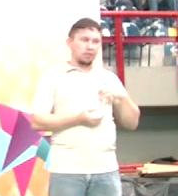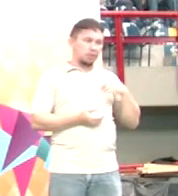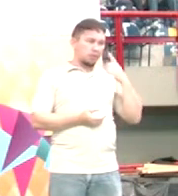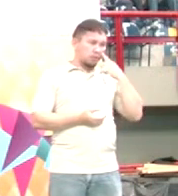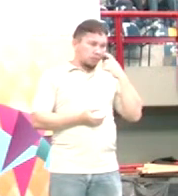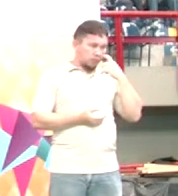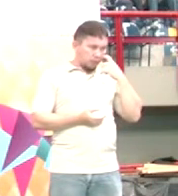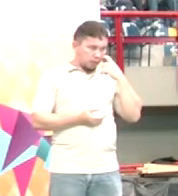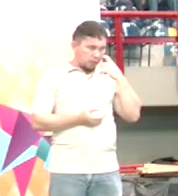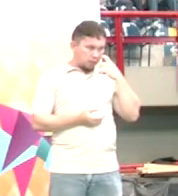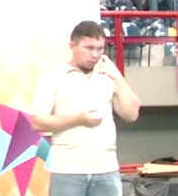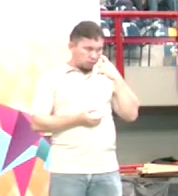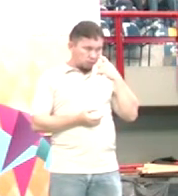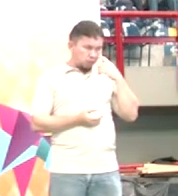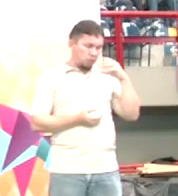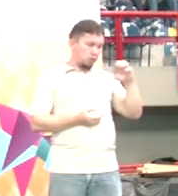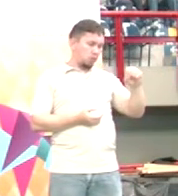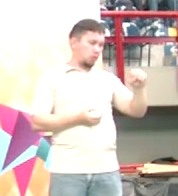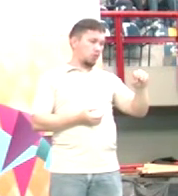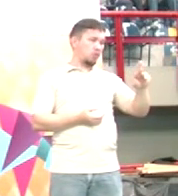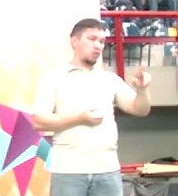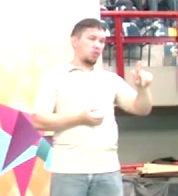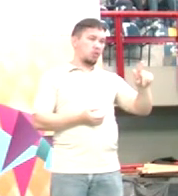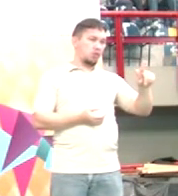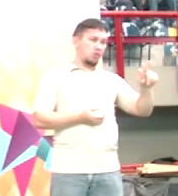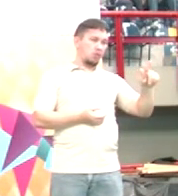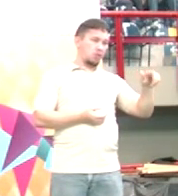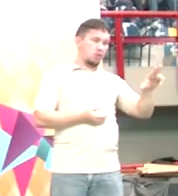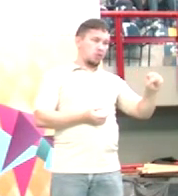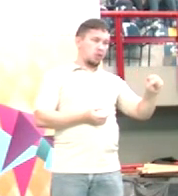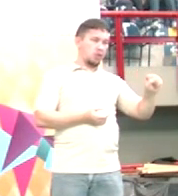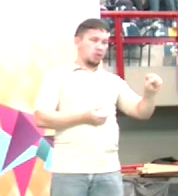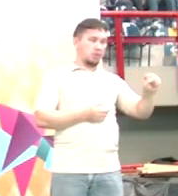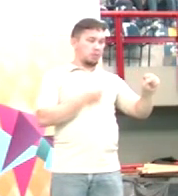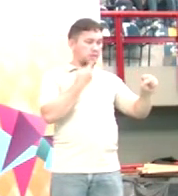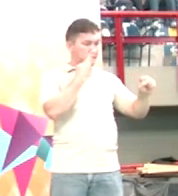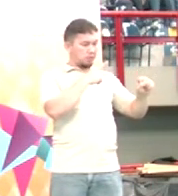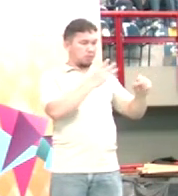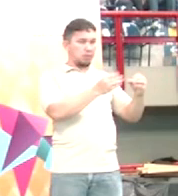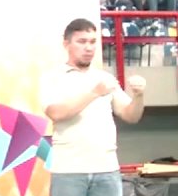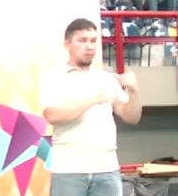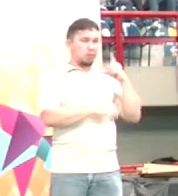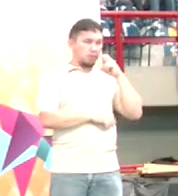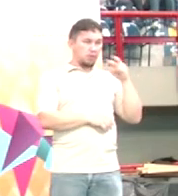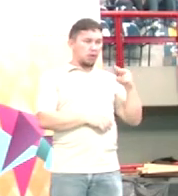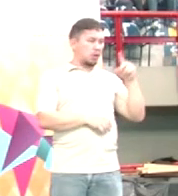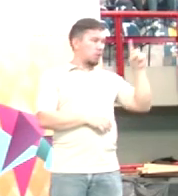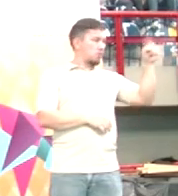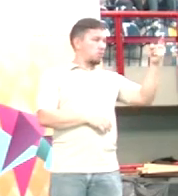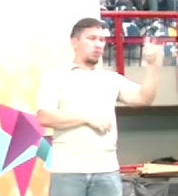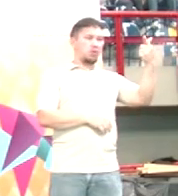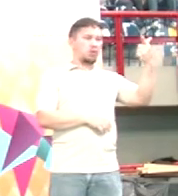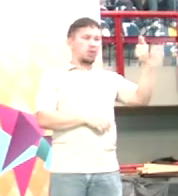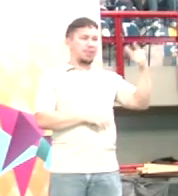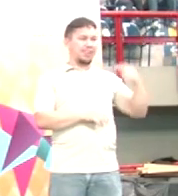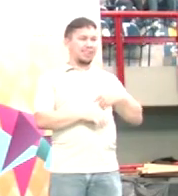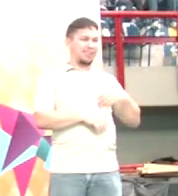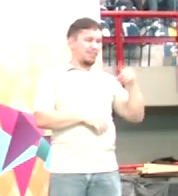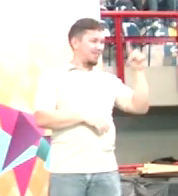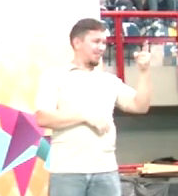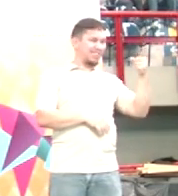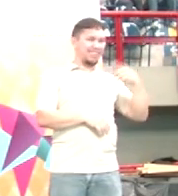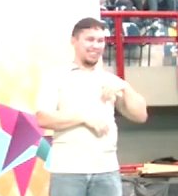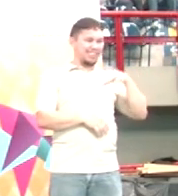DVDs, TVs, não tem o apóstrofe. Onde vocês virem está errado. Esse apóstrofe